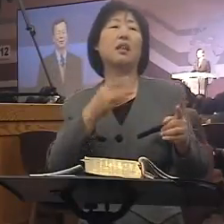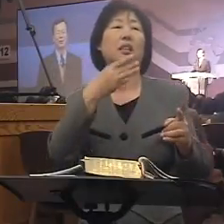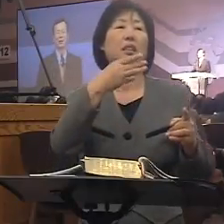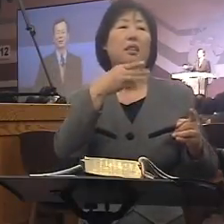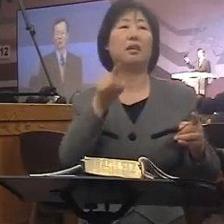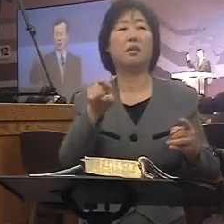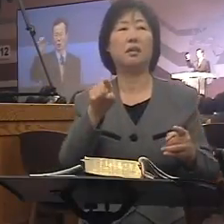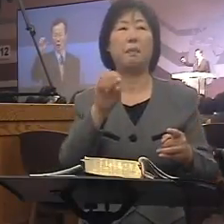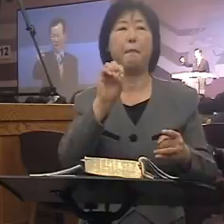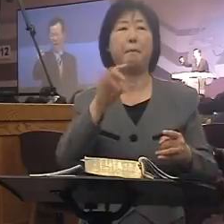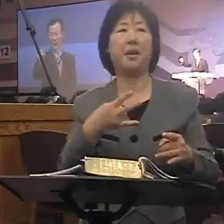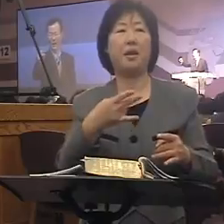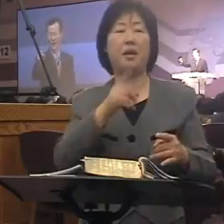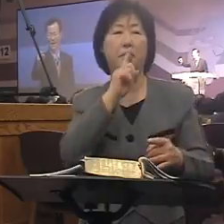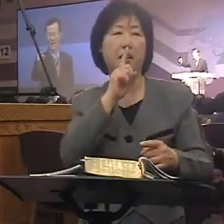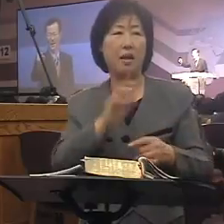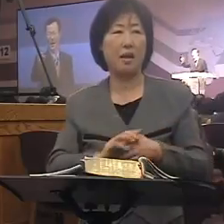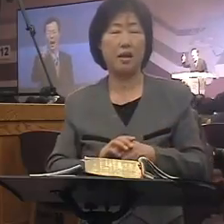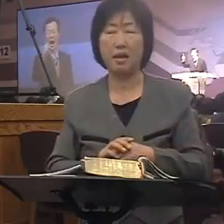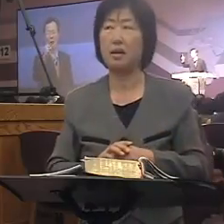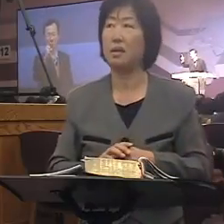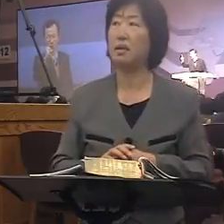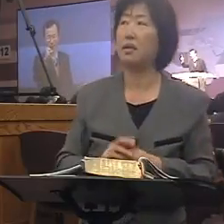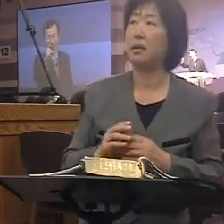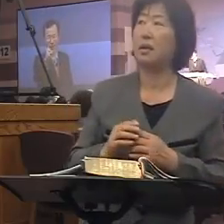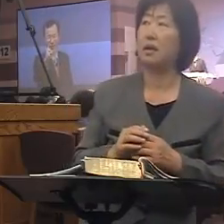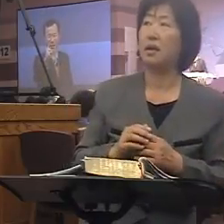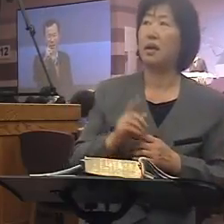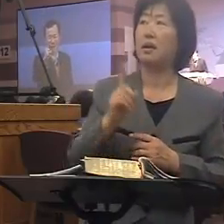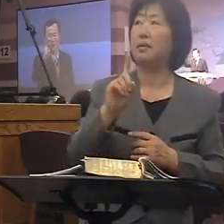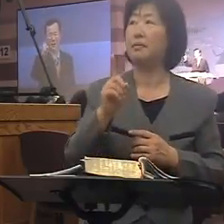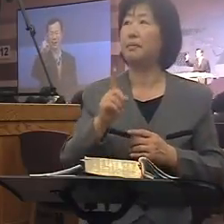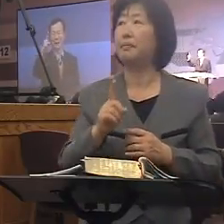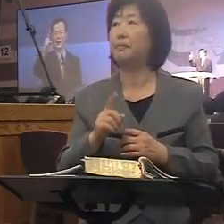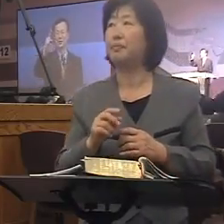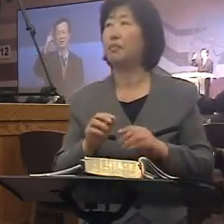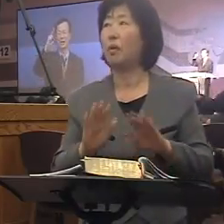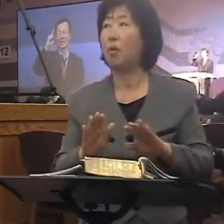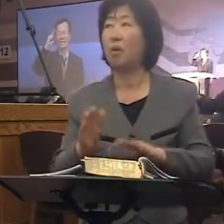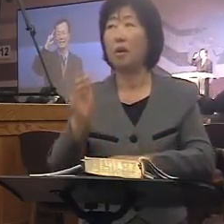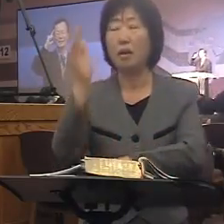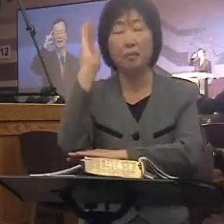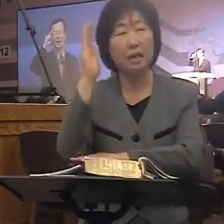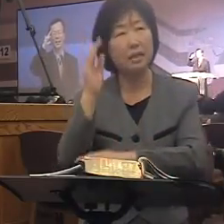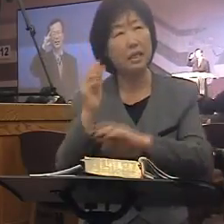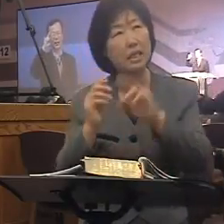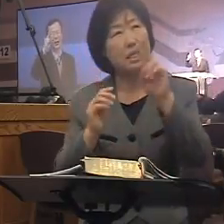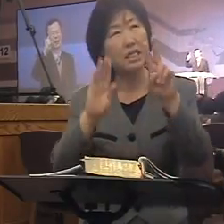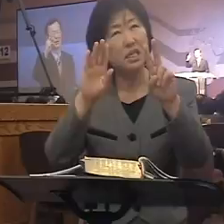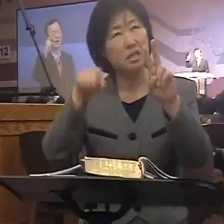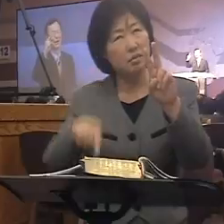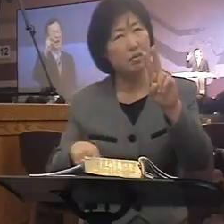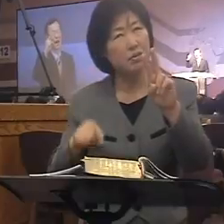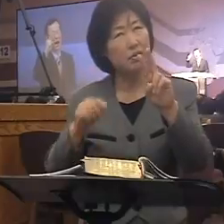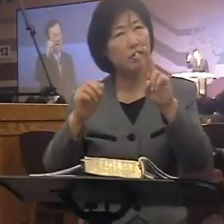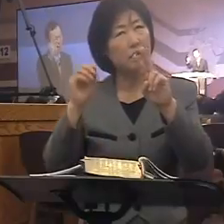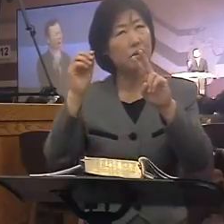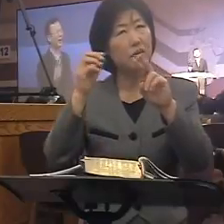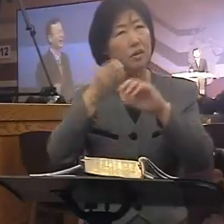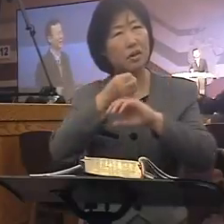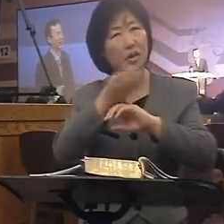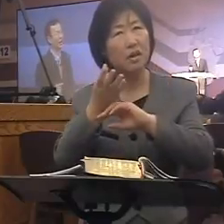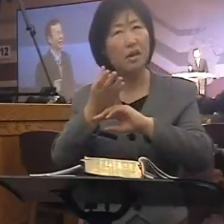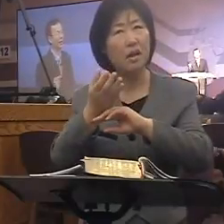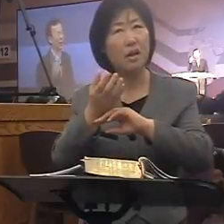근데 하나님께서 때때로 터프하게 아픈 은혜, 오늘 그래도 말씀을 한 2부 예배까지 전하고 보니까